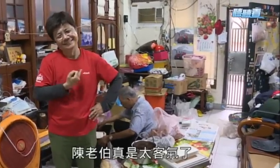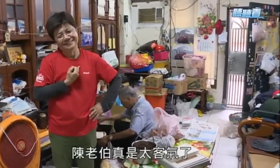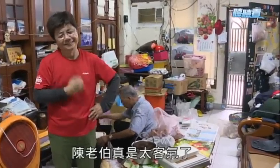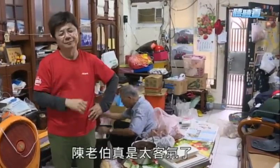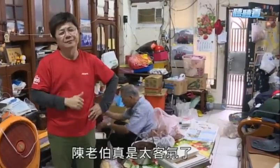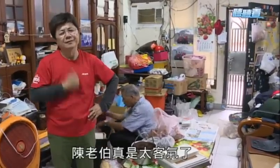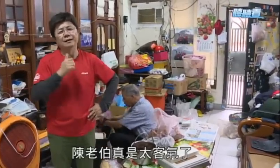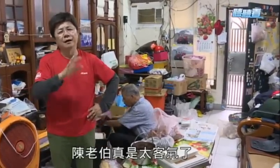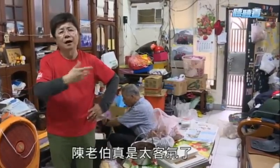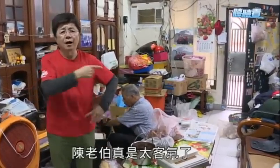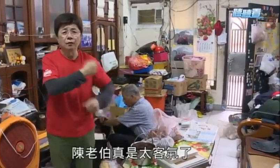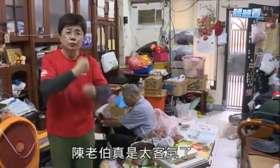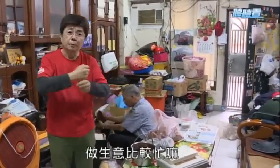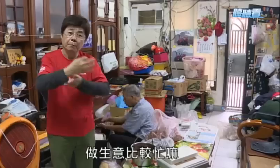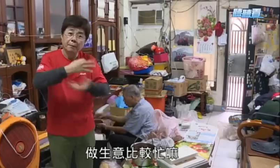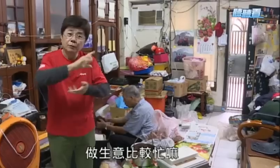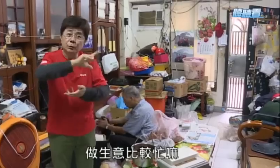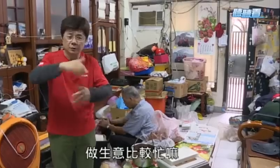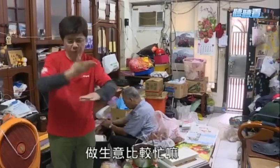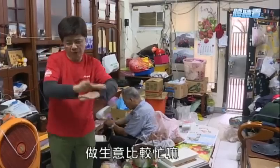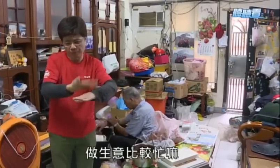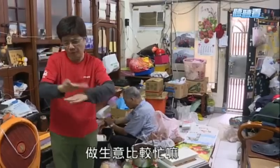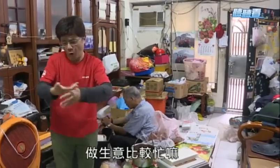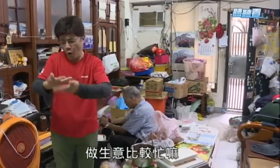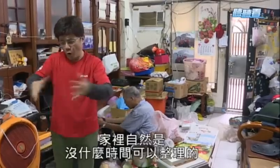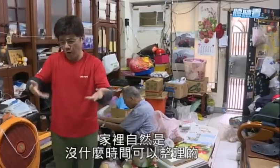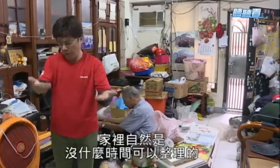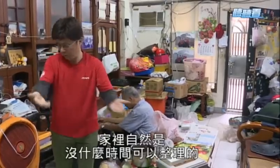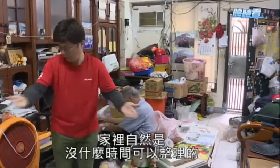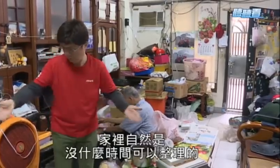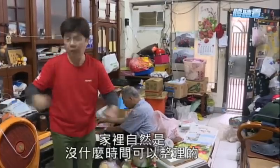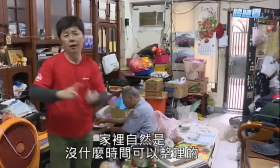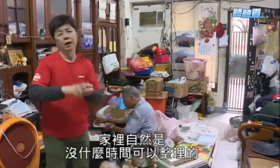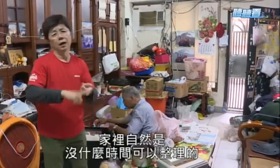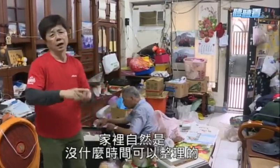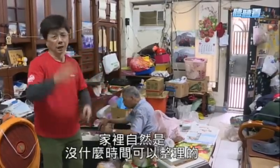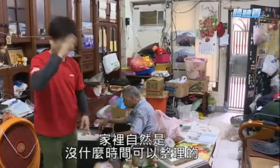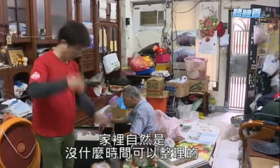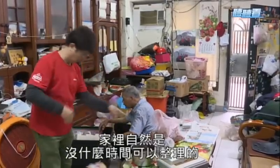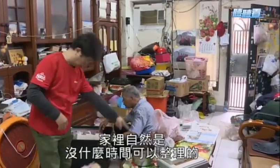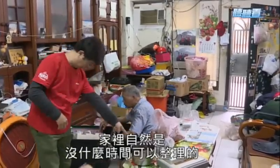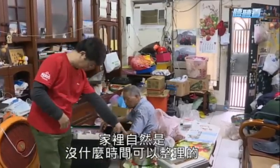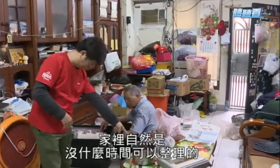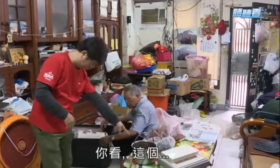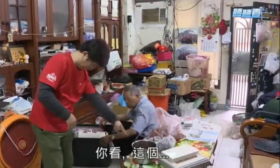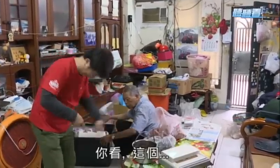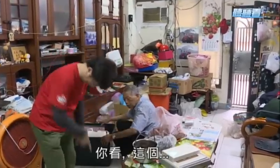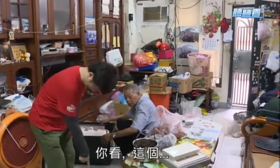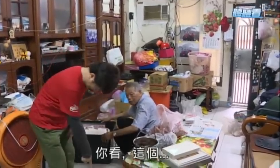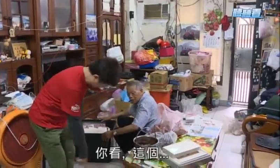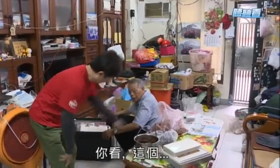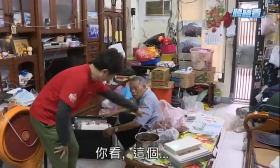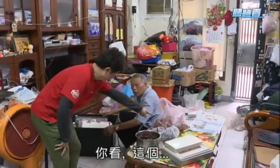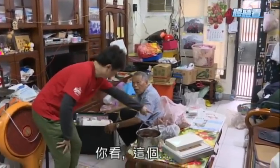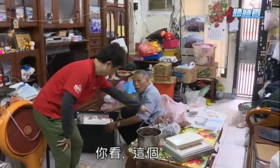老伯真是太客气了。做生意比较忙嘛，家里自然是没什么时间可以整理的。你看，